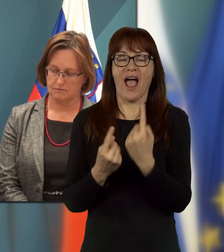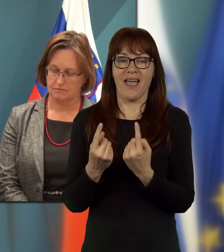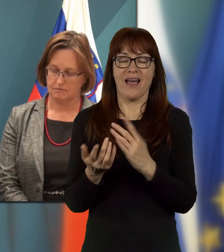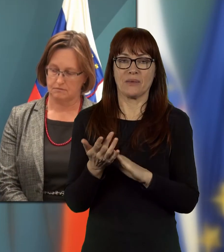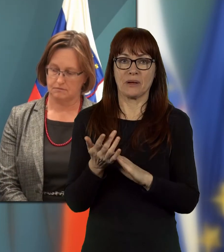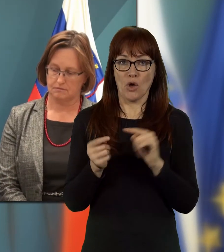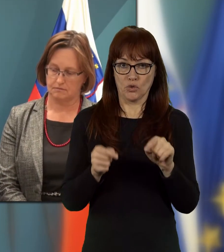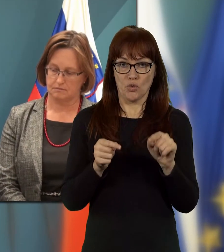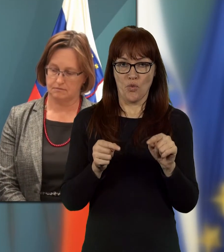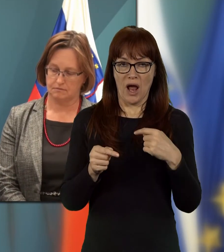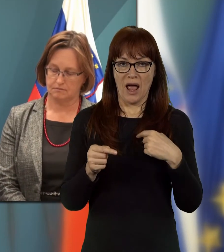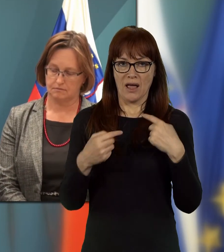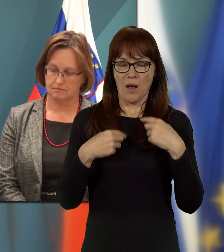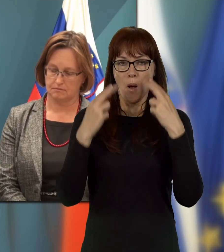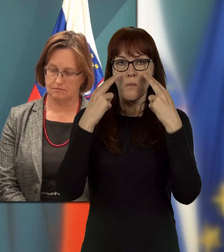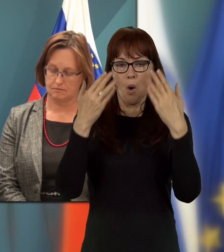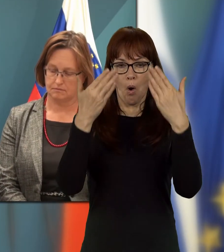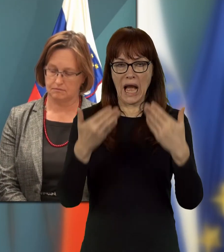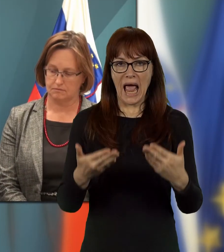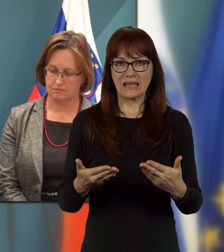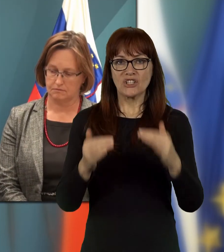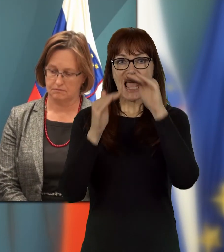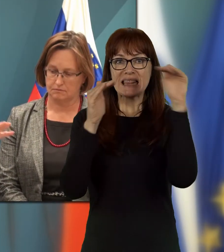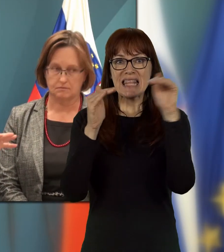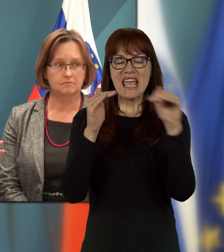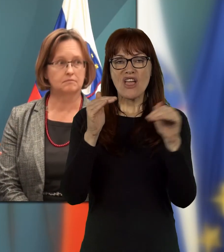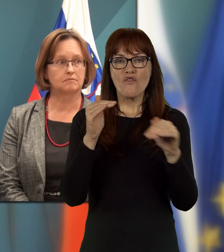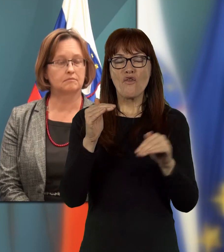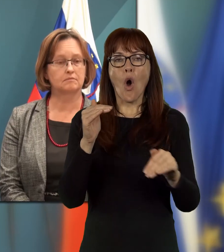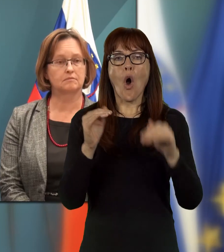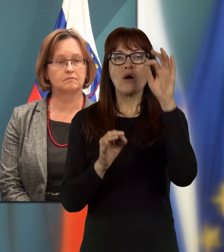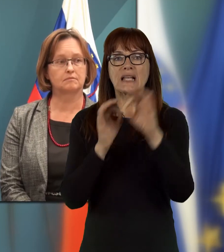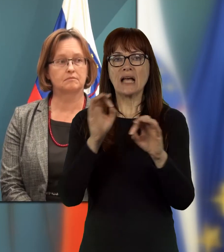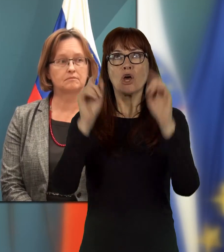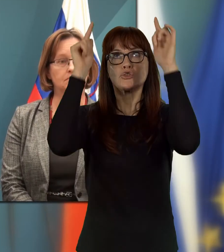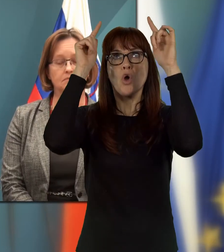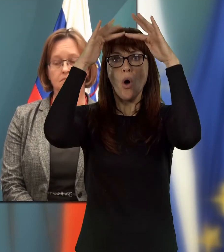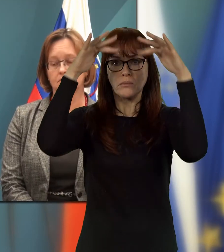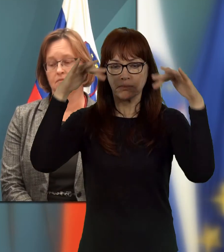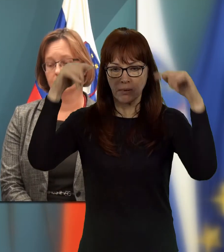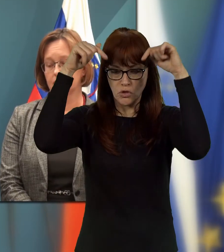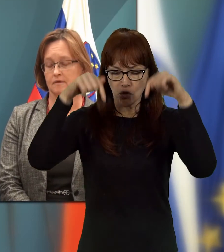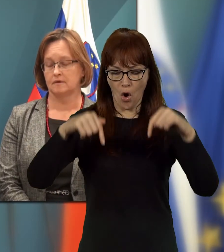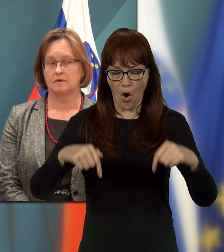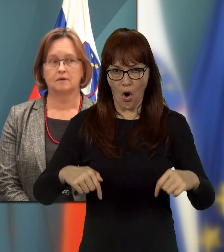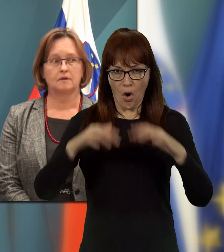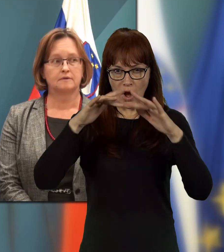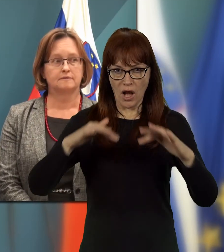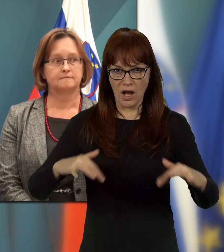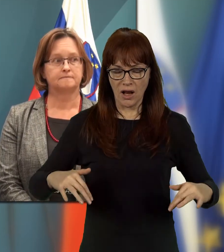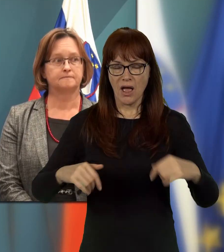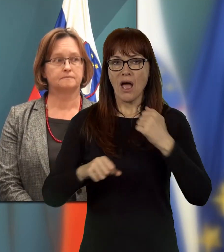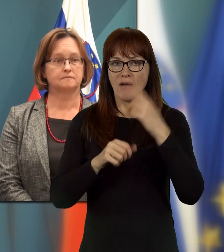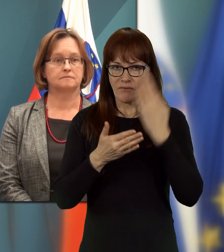dogaja. Tlele, ko pogledaš zdaj po nivoju strategije in od zgoraj navzdol, jaz verjamem, da delamo